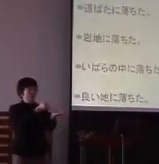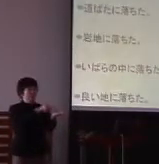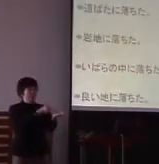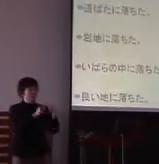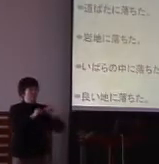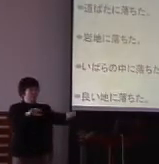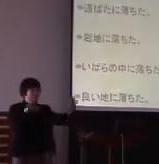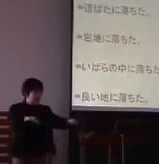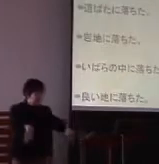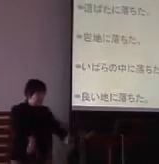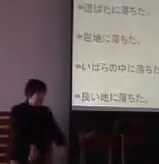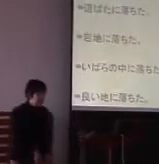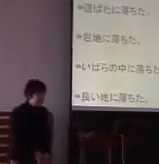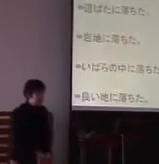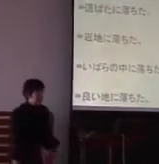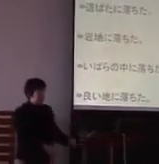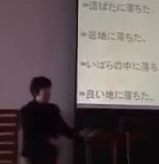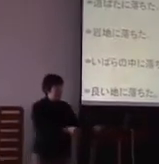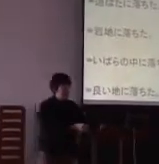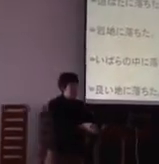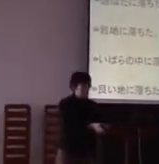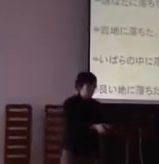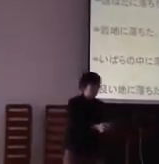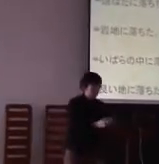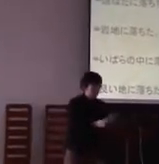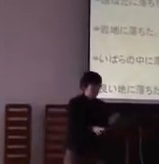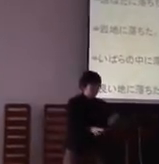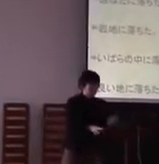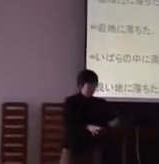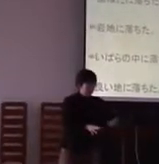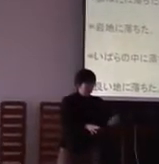お話をされました。御言葉において